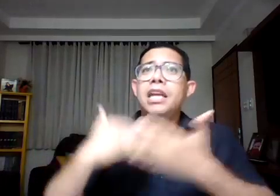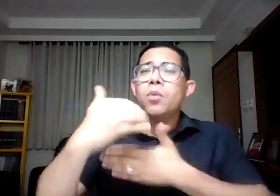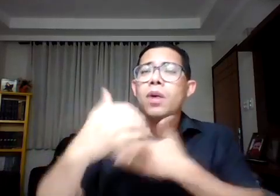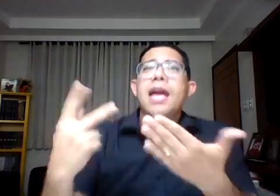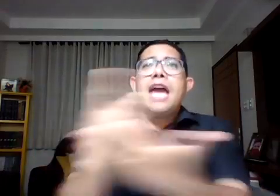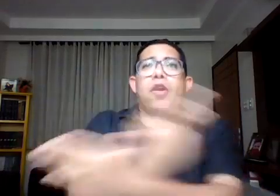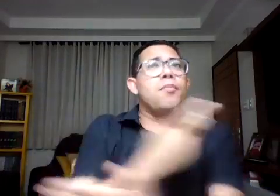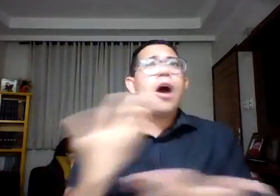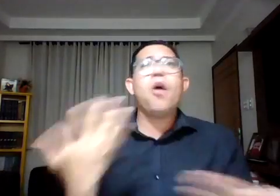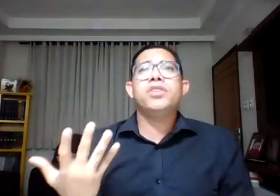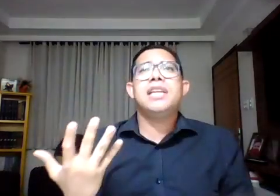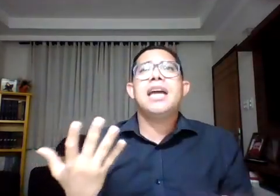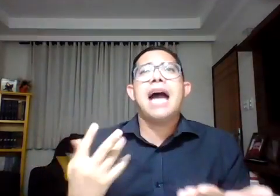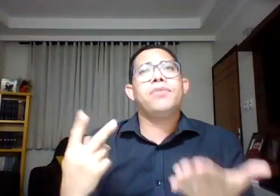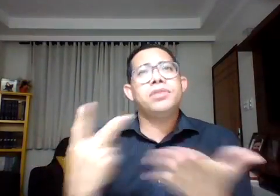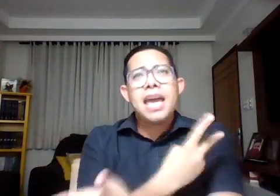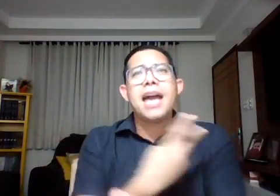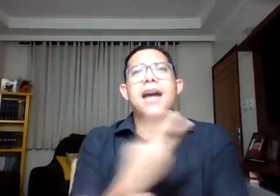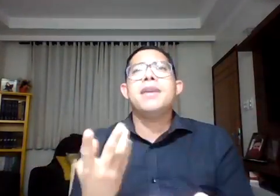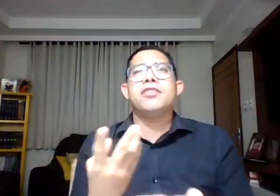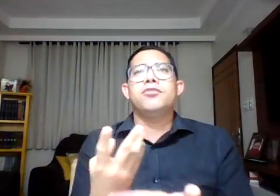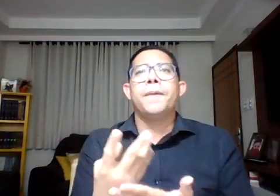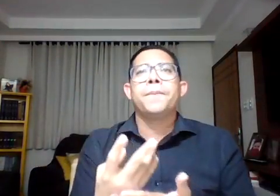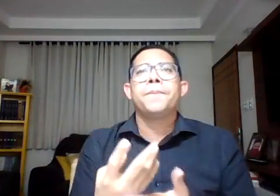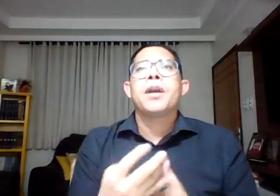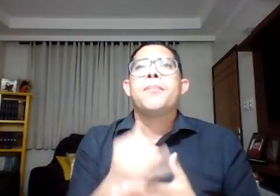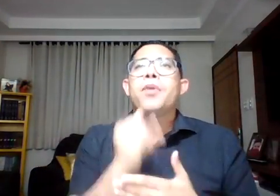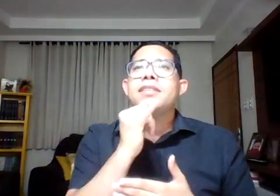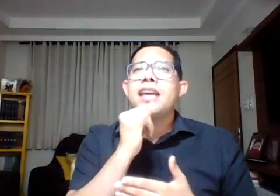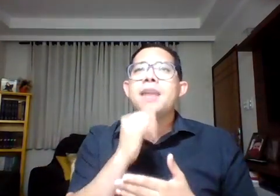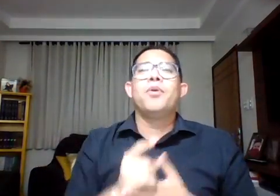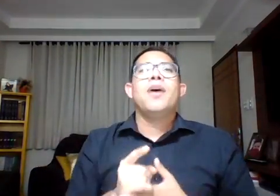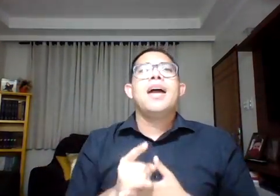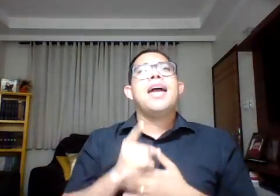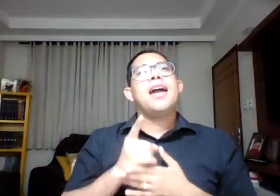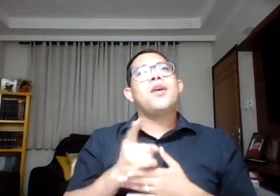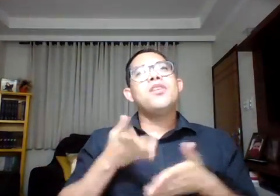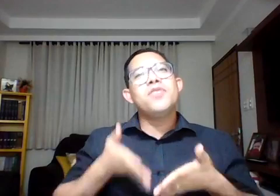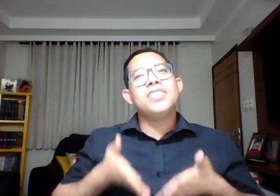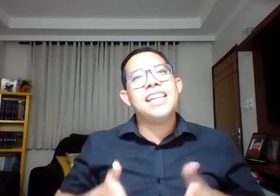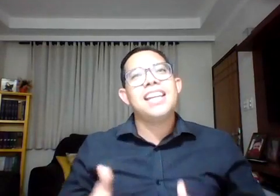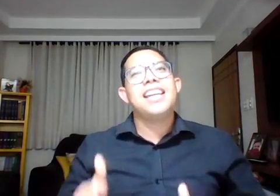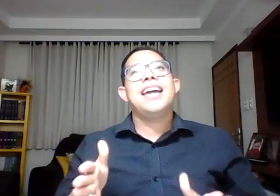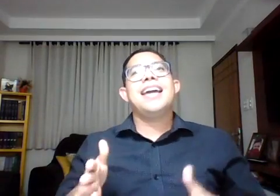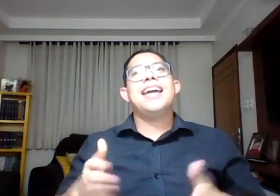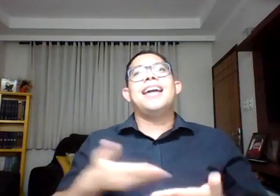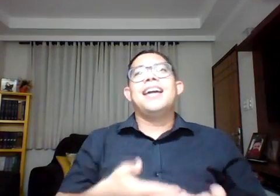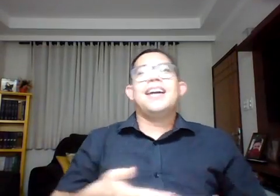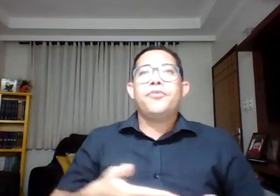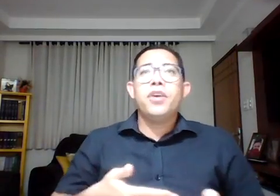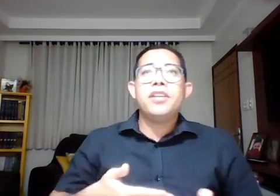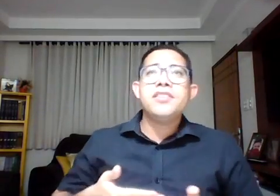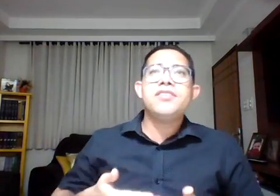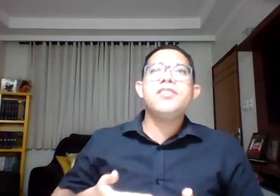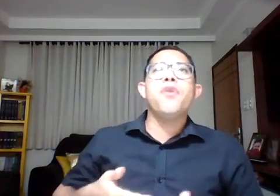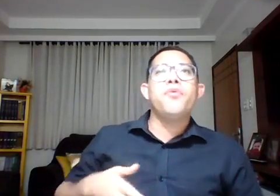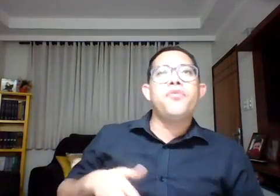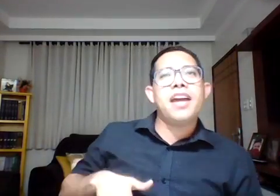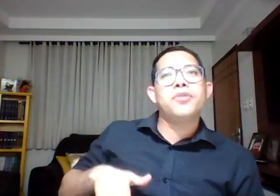língua, é normal você errar. Você erra mesmo. Por exemplo, quando você foi se desenvolvendo